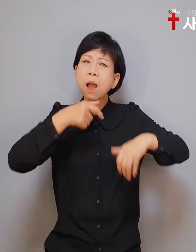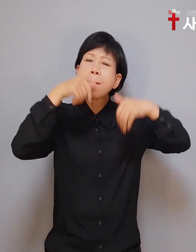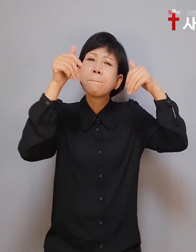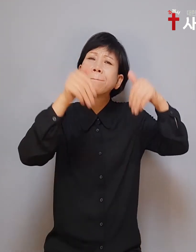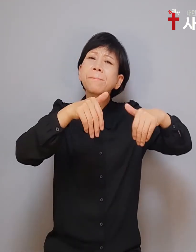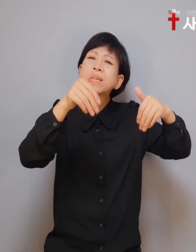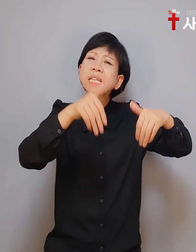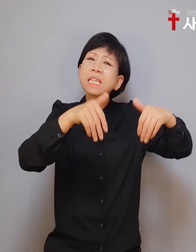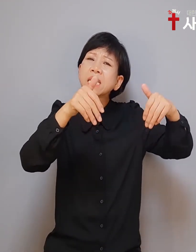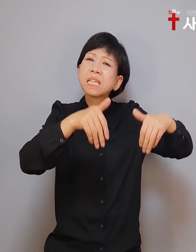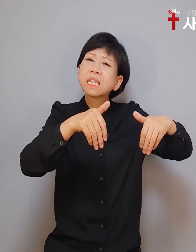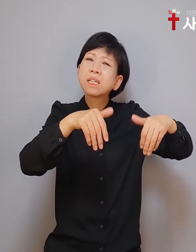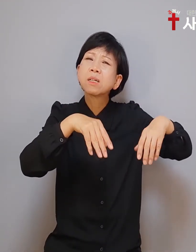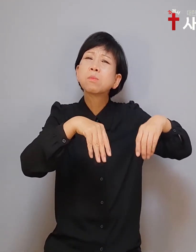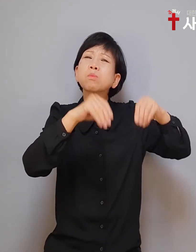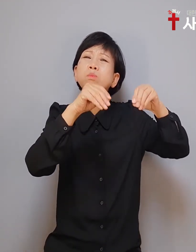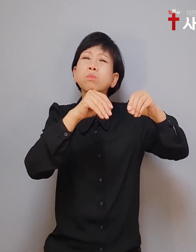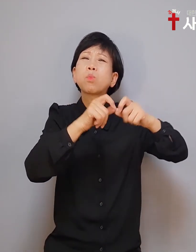좀 드뭅니다.